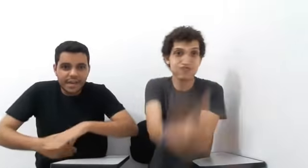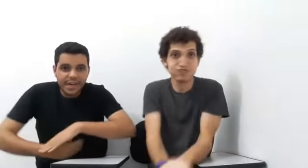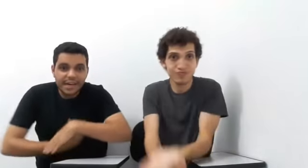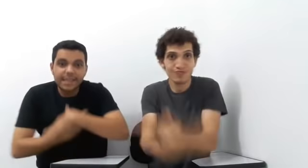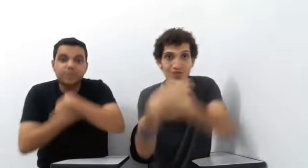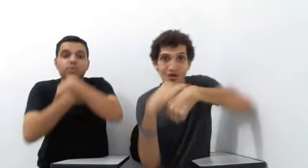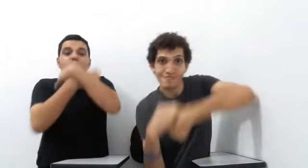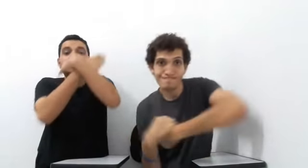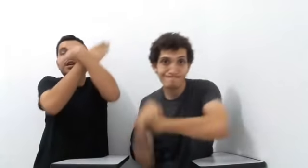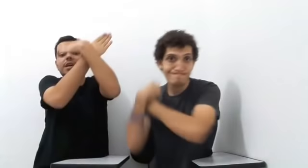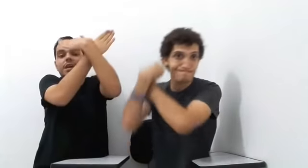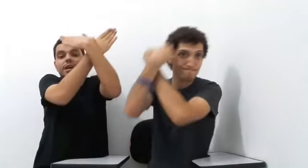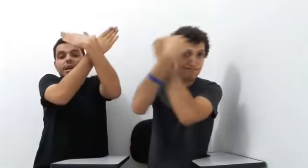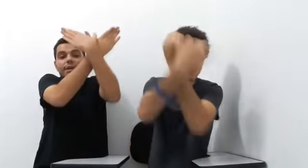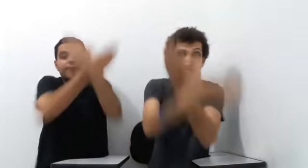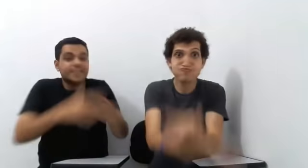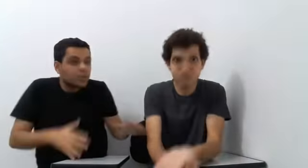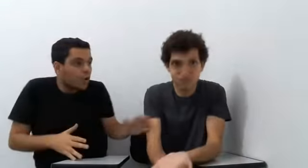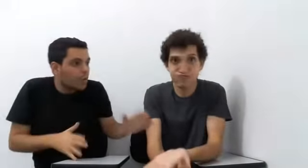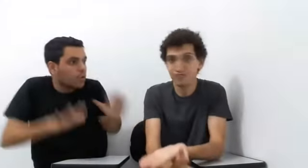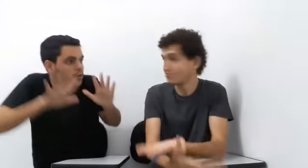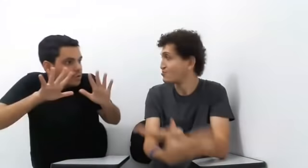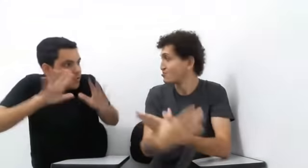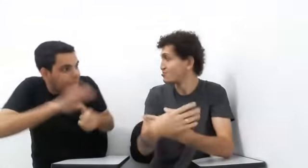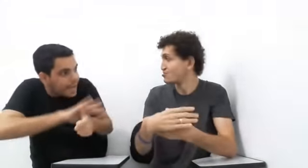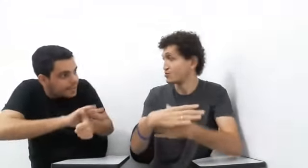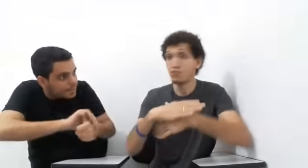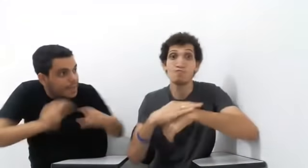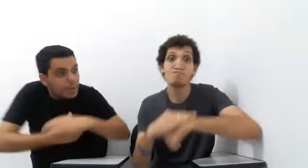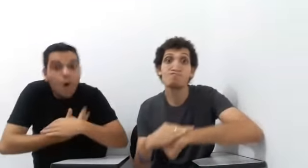ela ressurge, faz em slow motion, devagar, assim, bem.